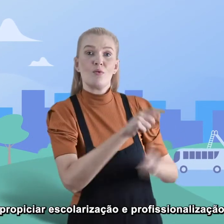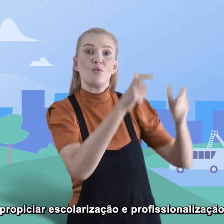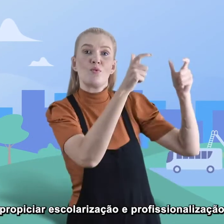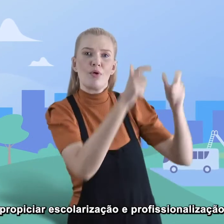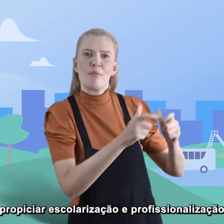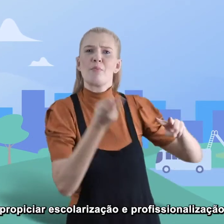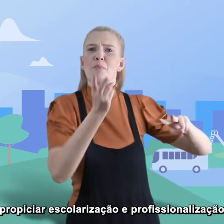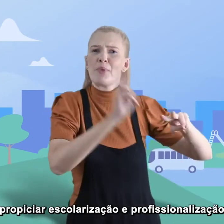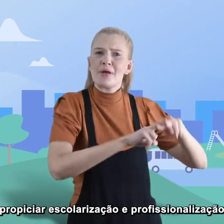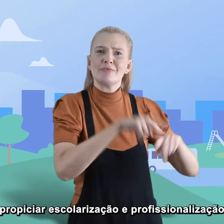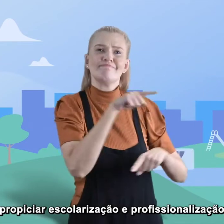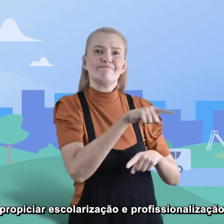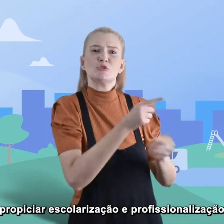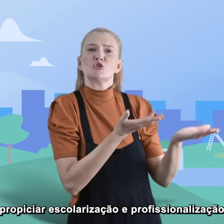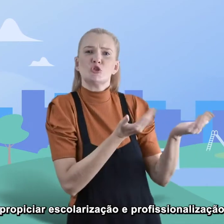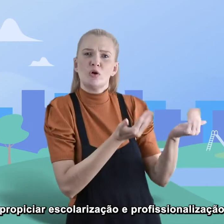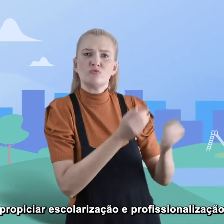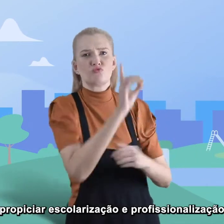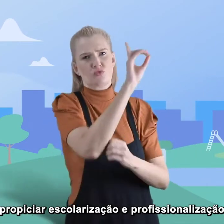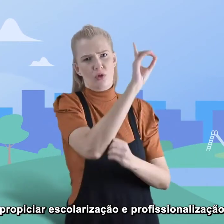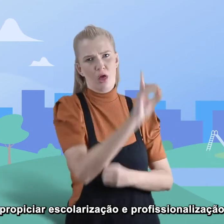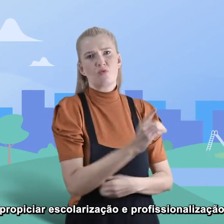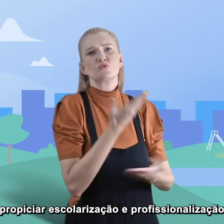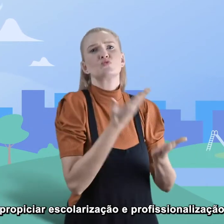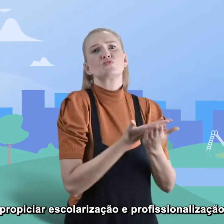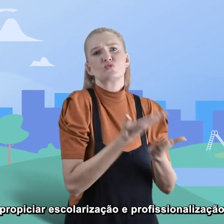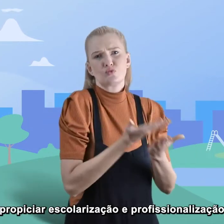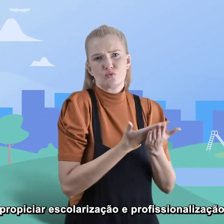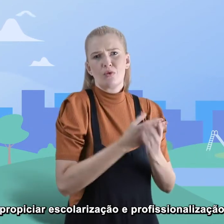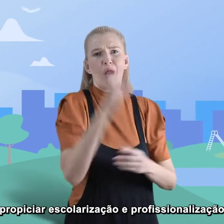Propiciar escolarização e profissionalização.